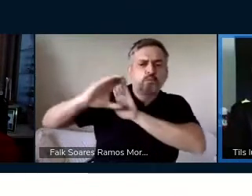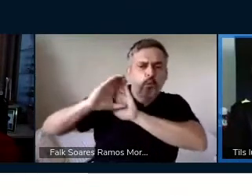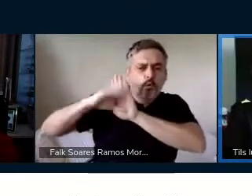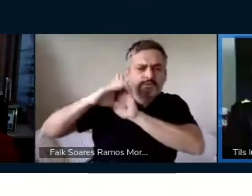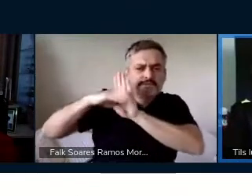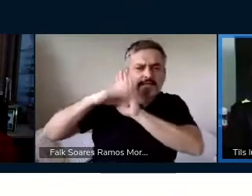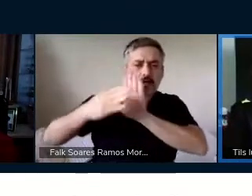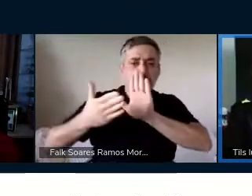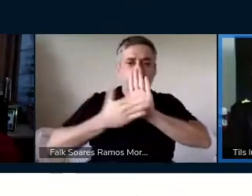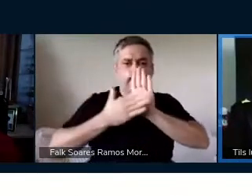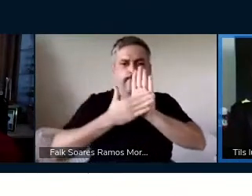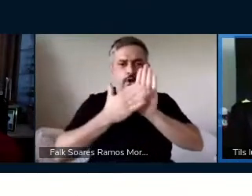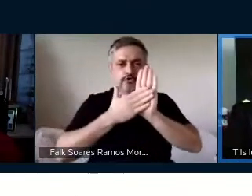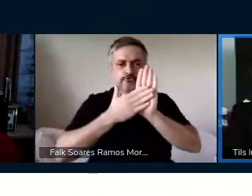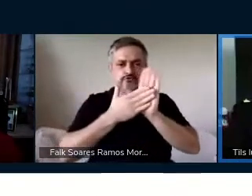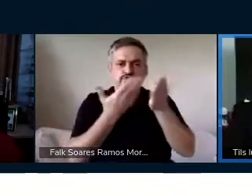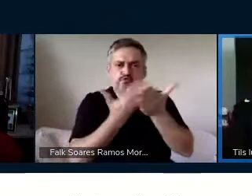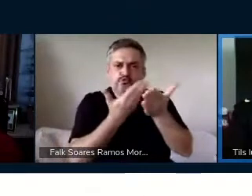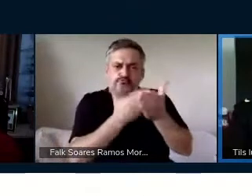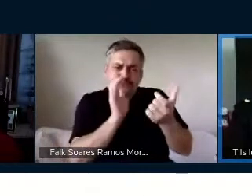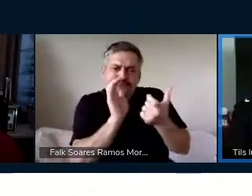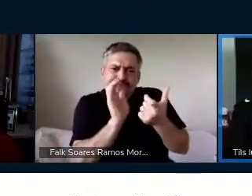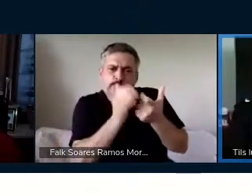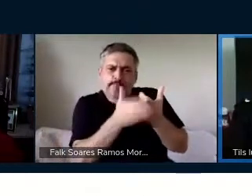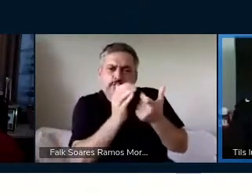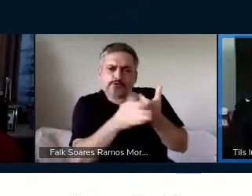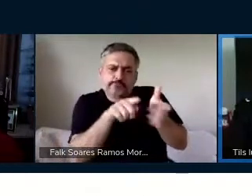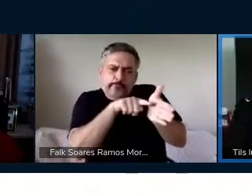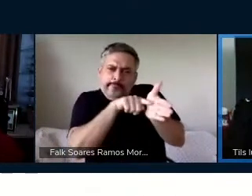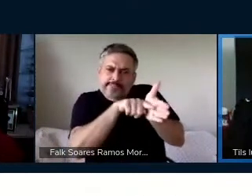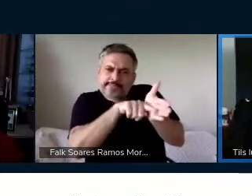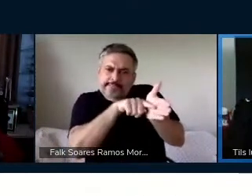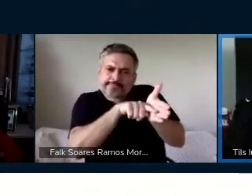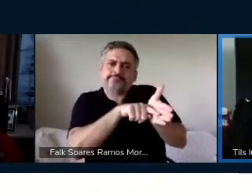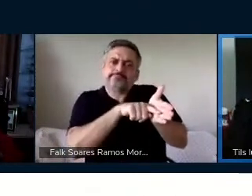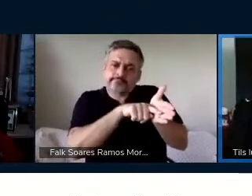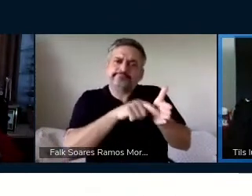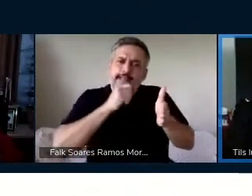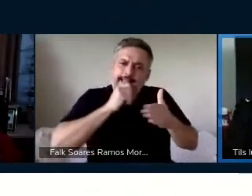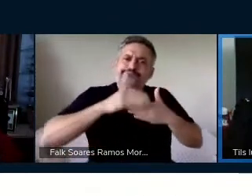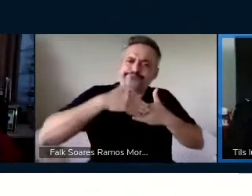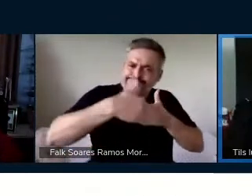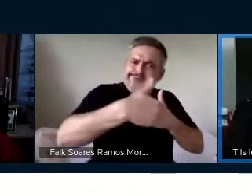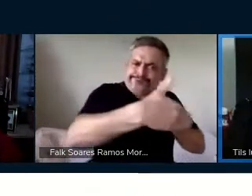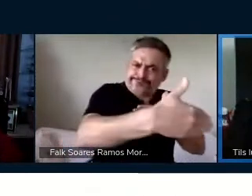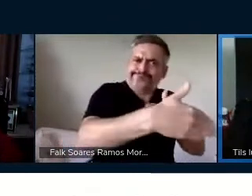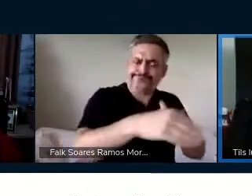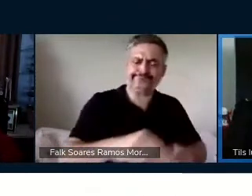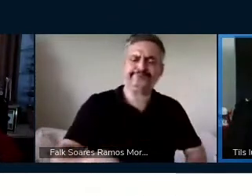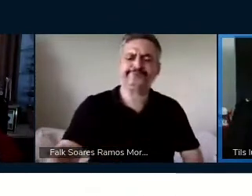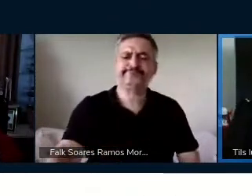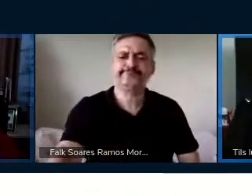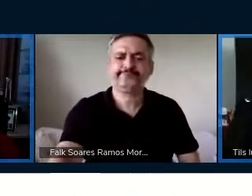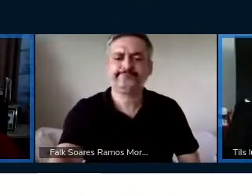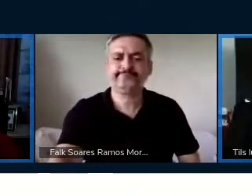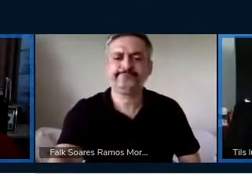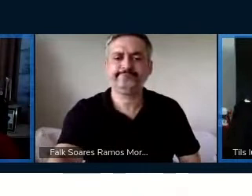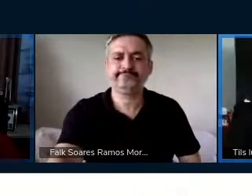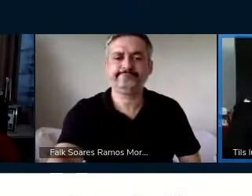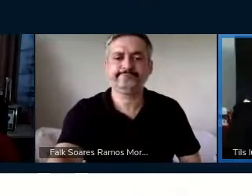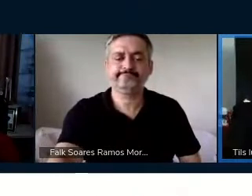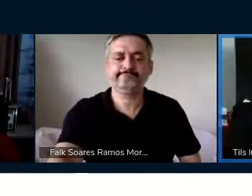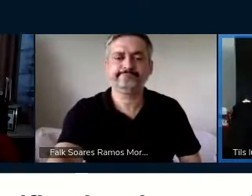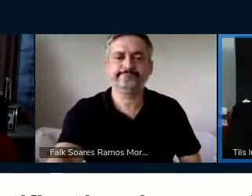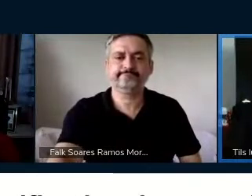lexicais, pois o mesmo se enquadra conceitualmente na proposta terminológica empreendida durante